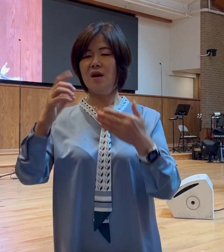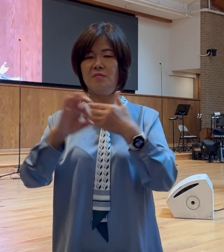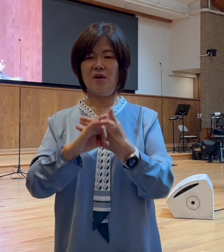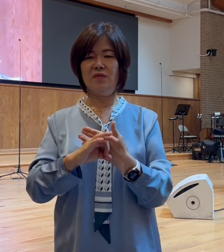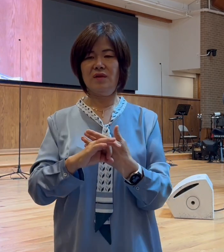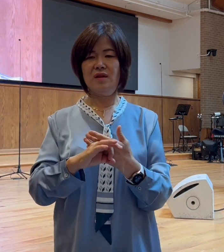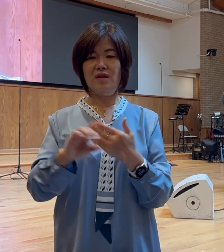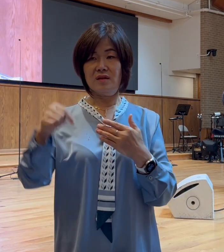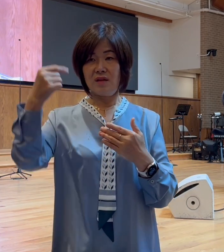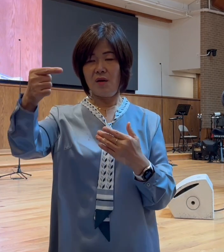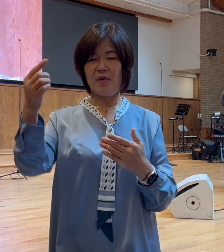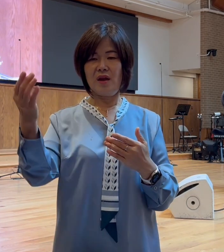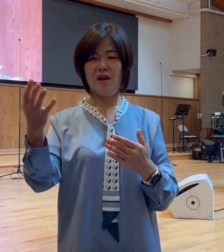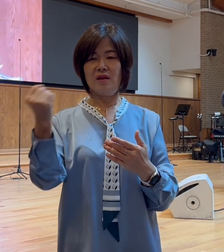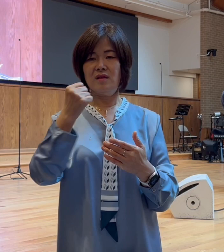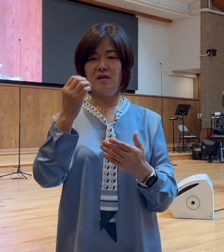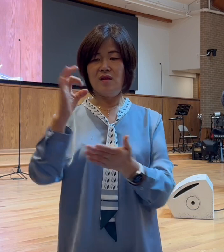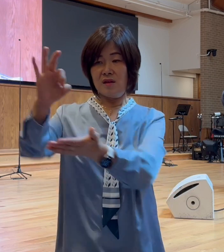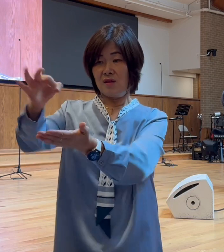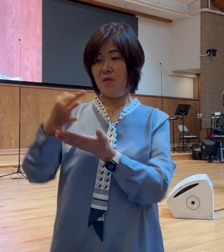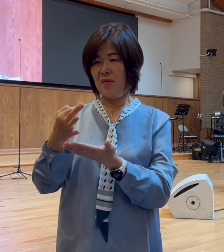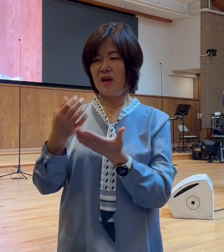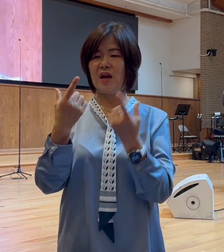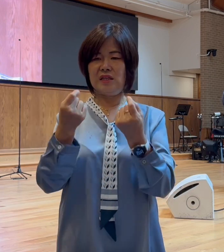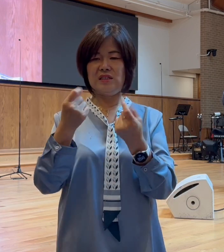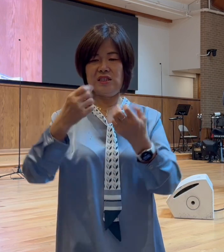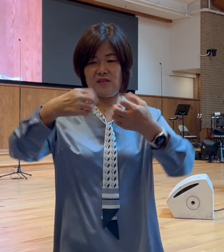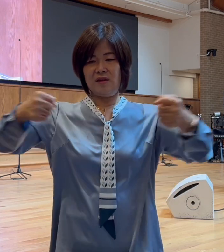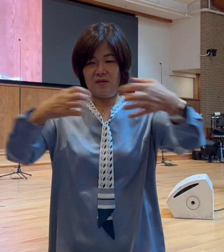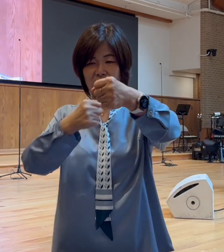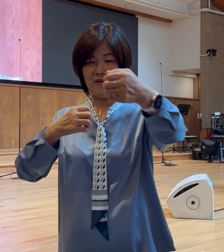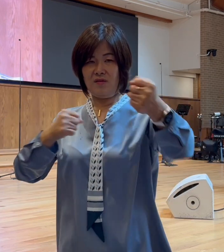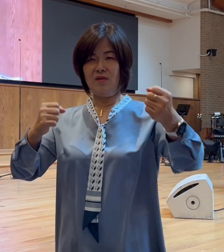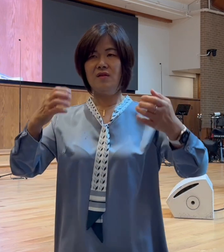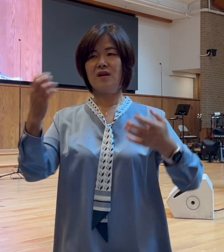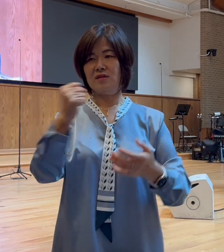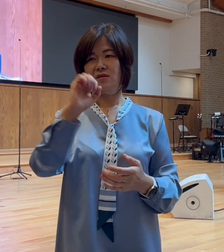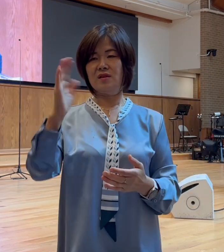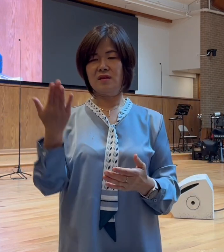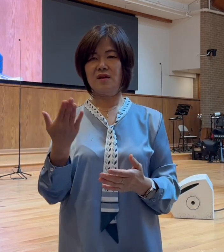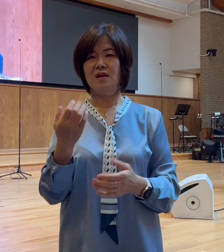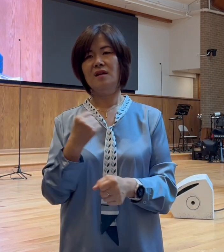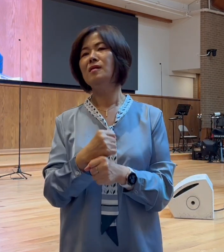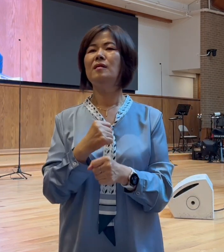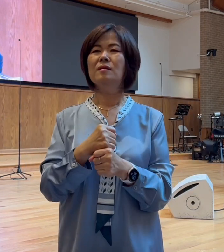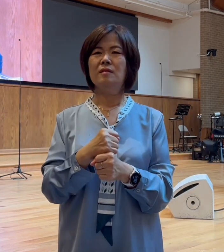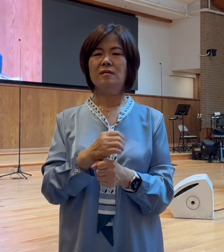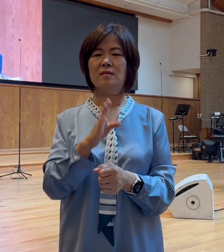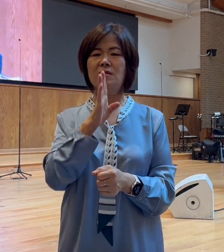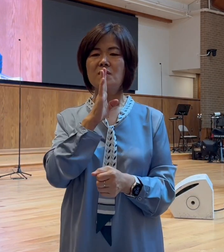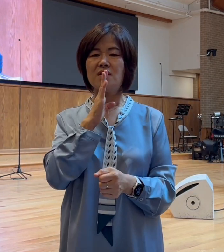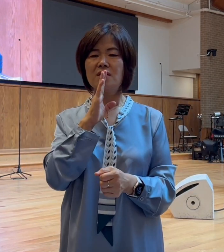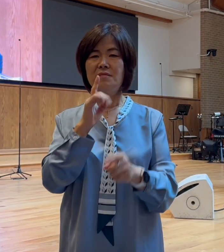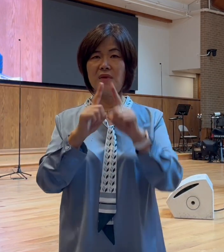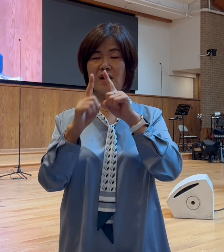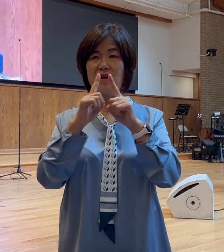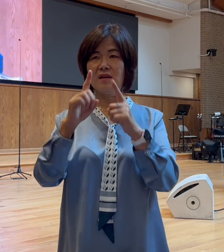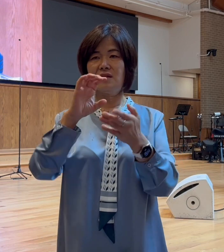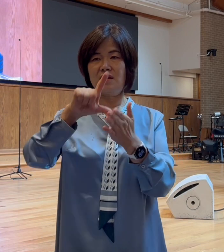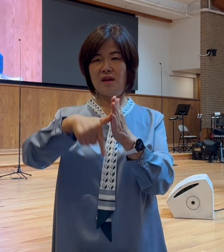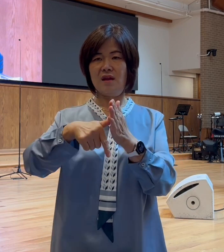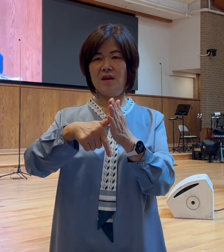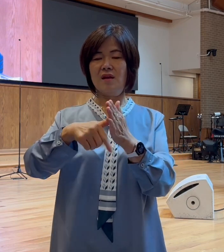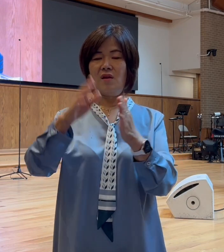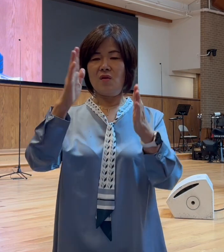갖게 되는 성공의 열매는 가져도 된다. 이제 이게 이명박 장로님께서 대통령 하실 때